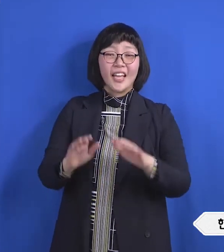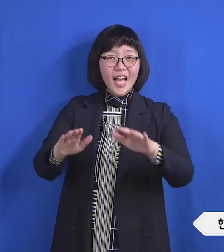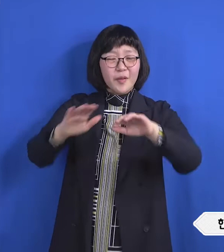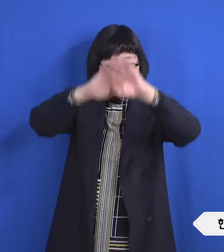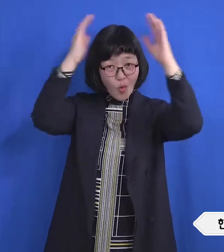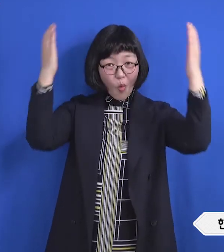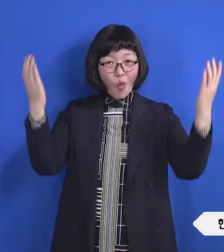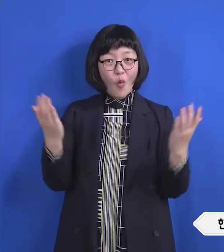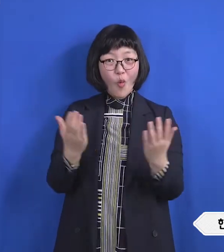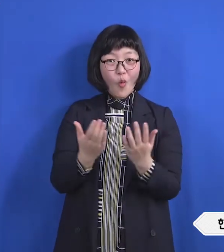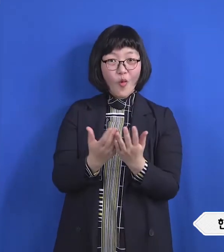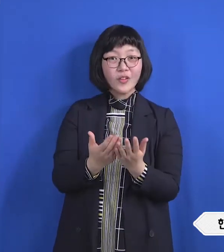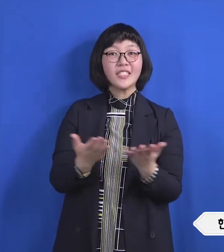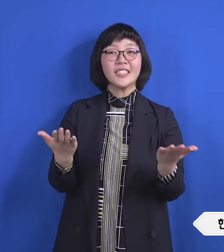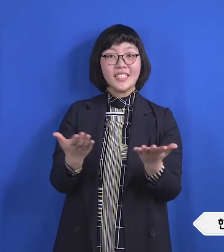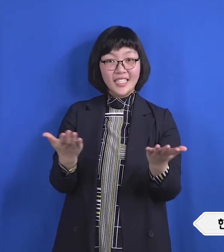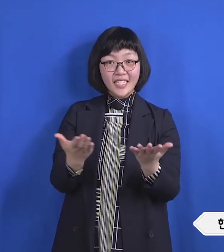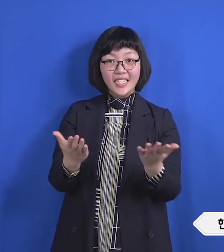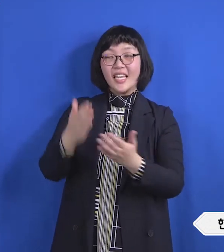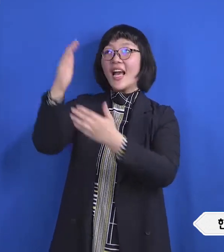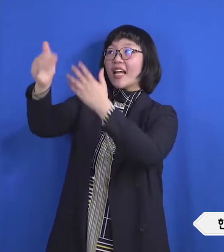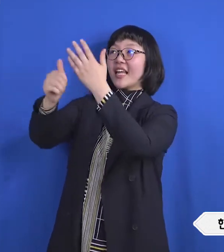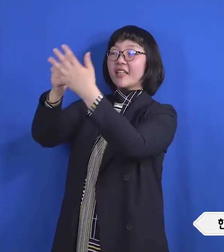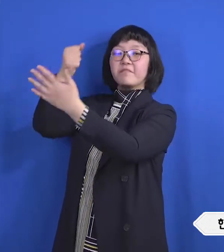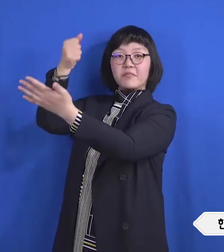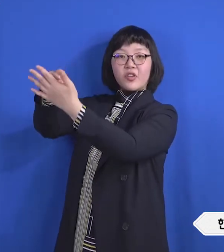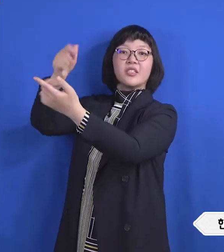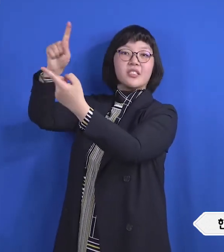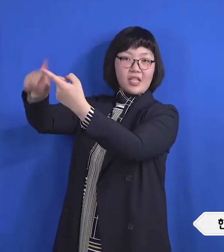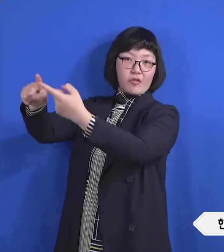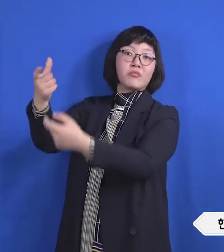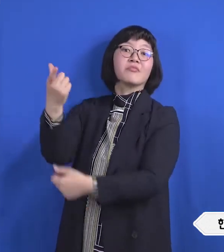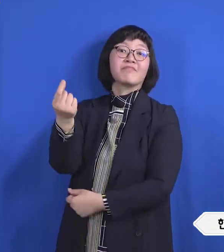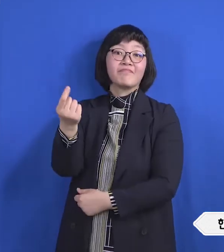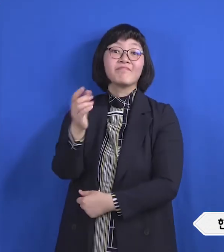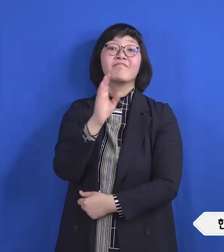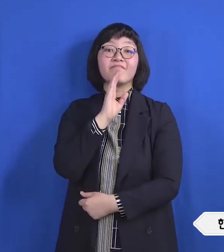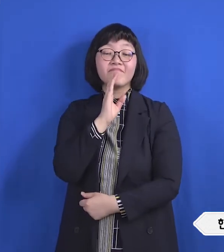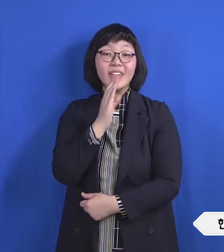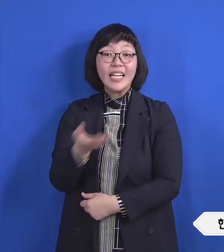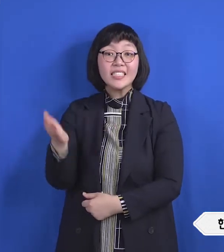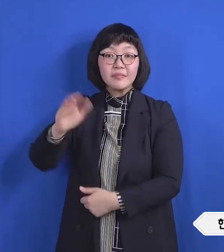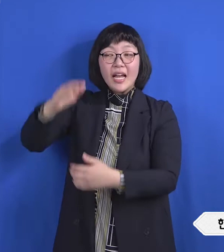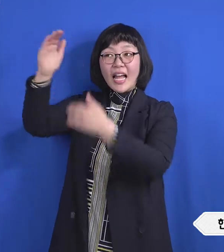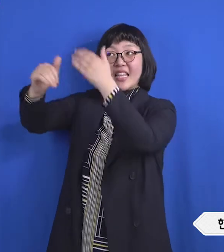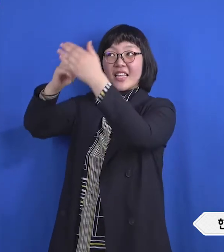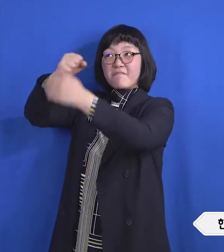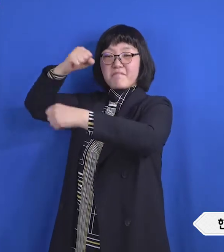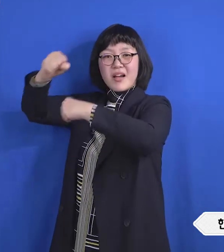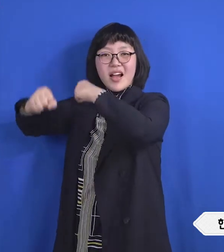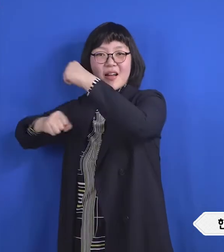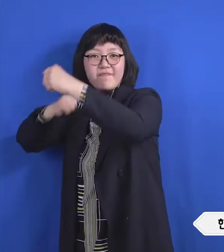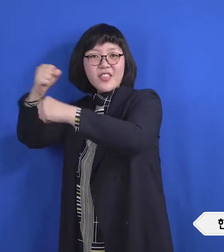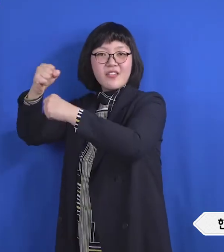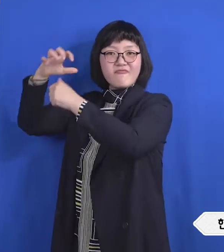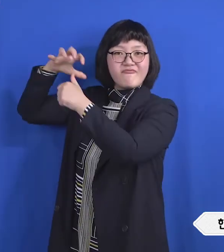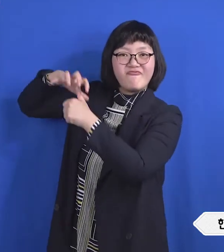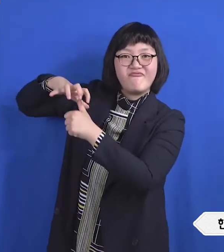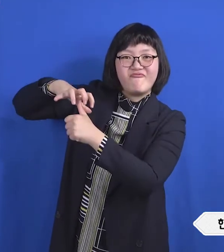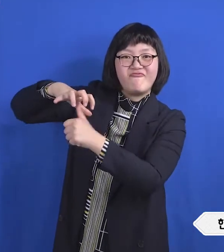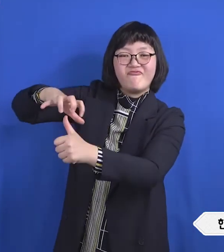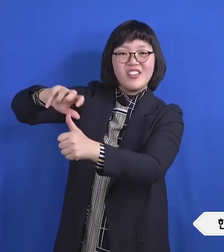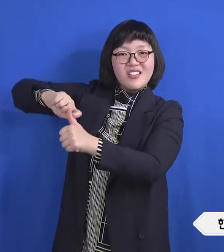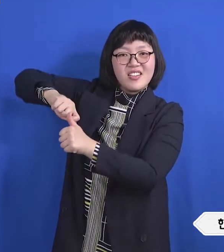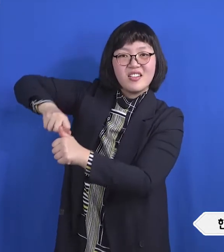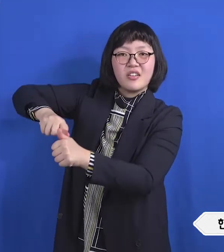것이 하나님이 정해놓으신 예정대로 되지만은 그 예정을 하나님이 일방적으로 한 것이 아니라 제가